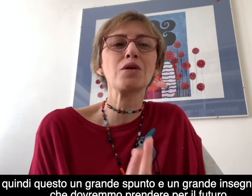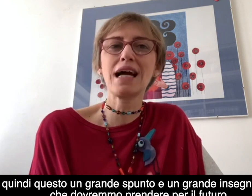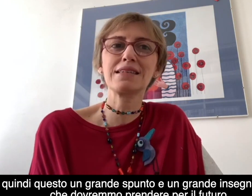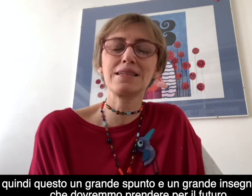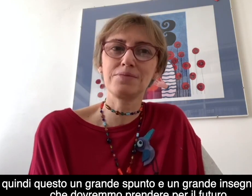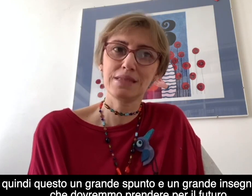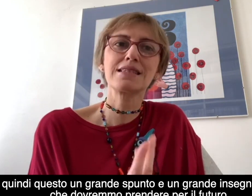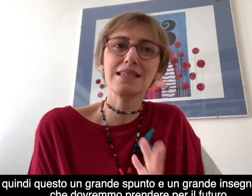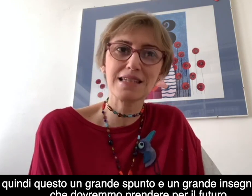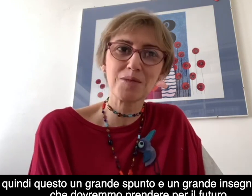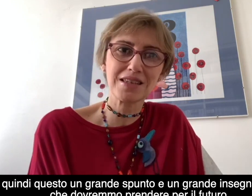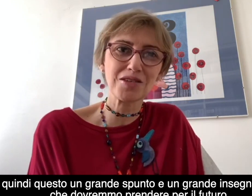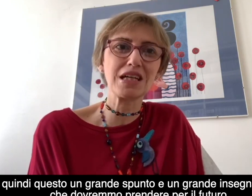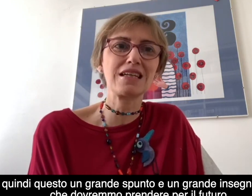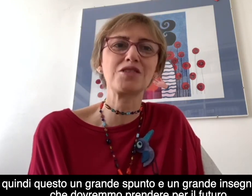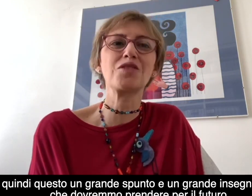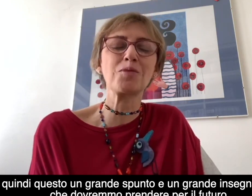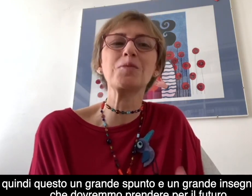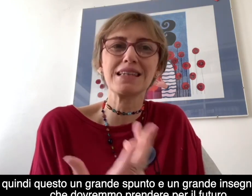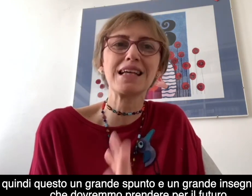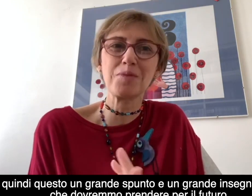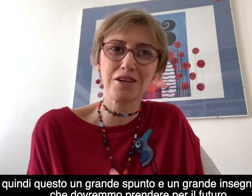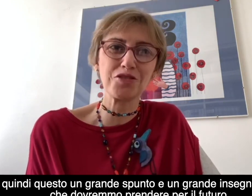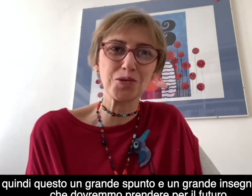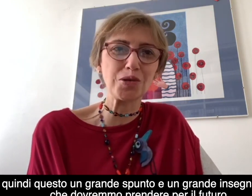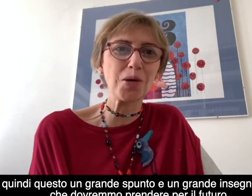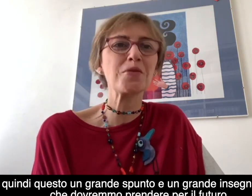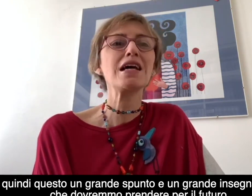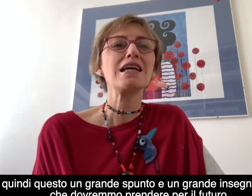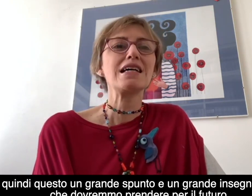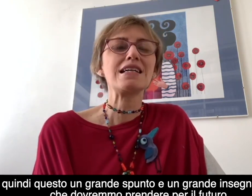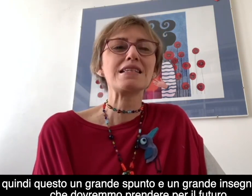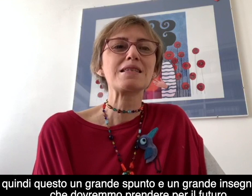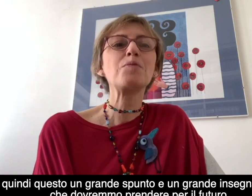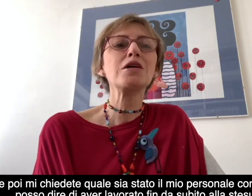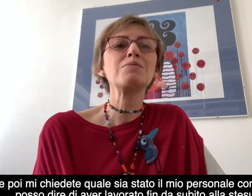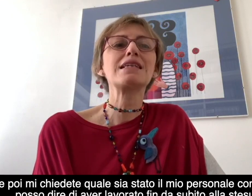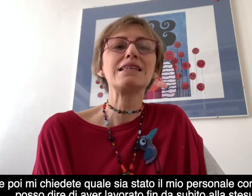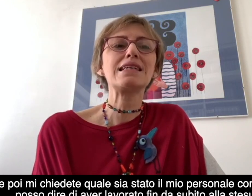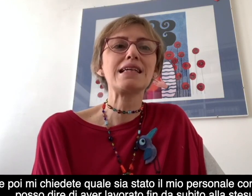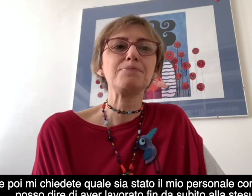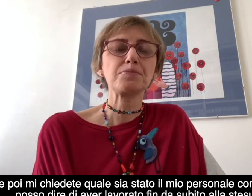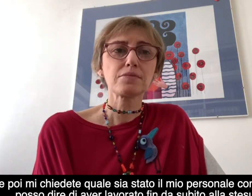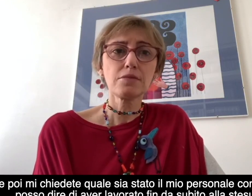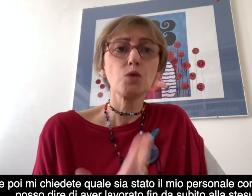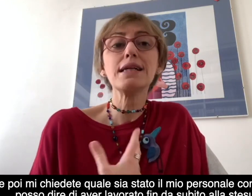grande insegnamento che dovremmo prendere per il futuro e se poi mi chiedete quale sia